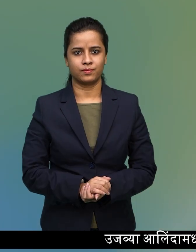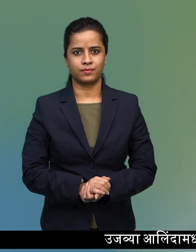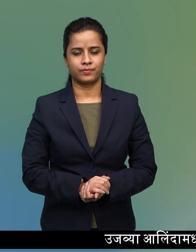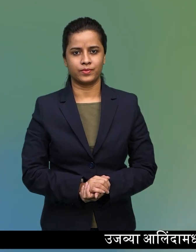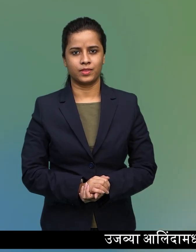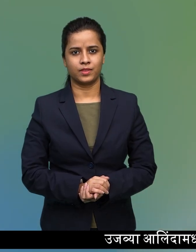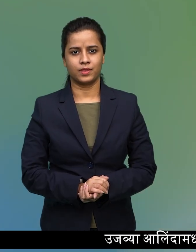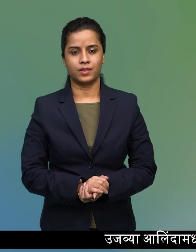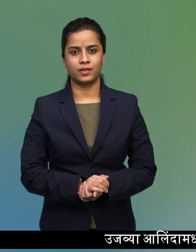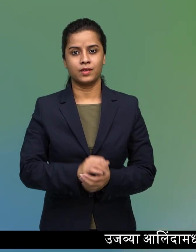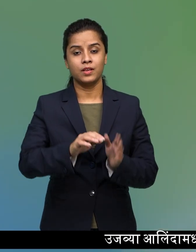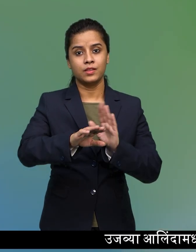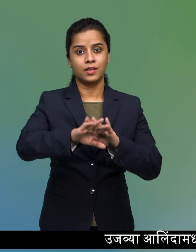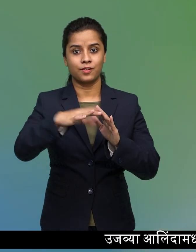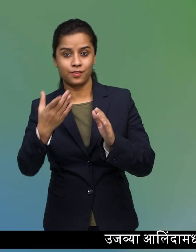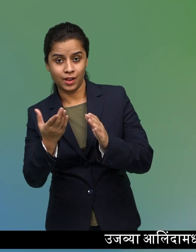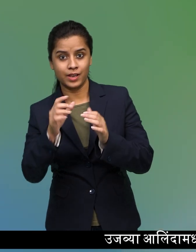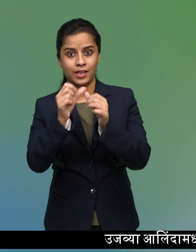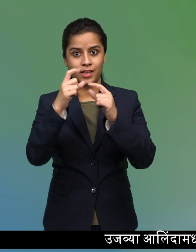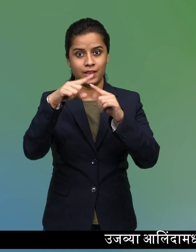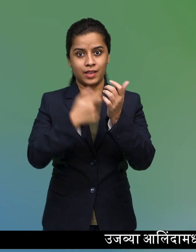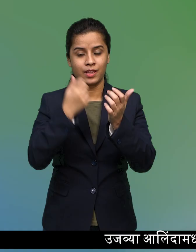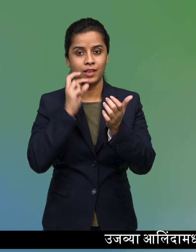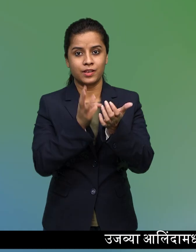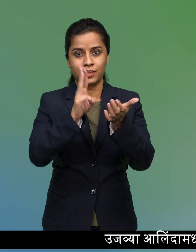उजव्या अलिंदामध्ये शरीराच्या वेगवेगळ्या भागांमधून